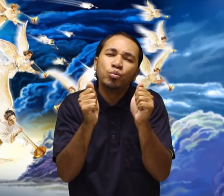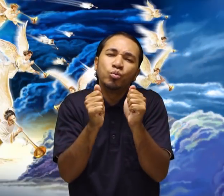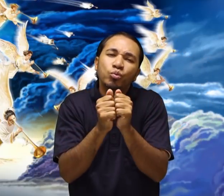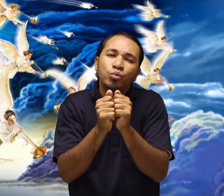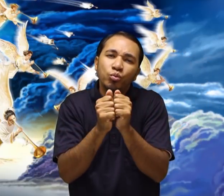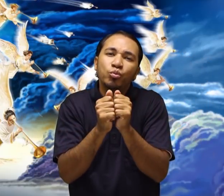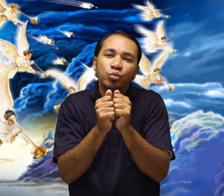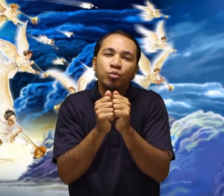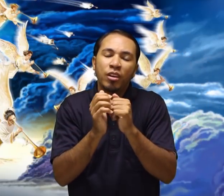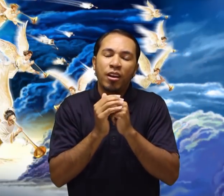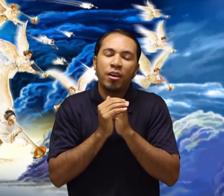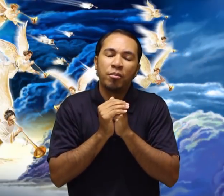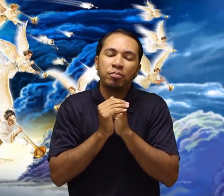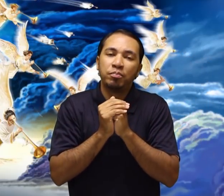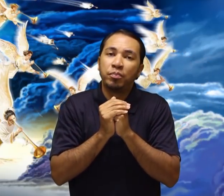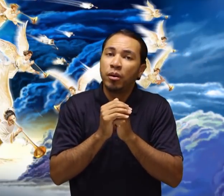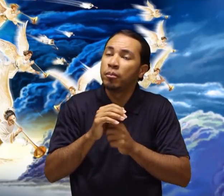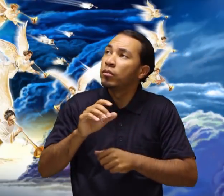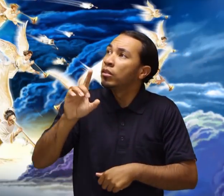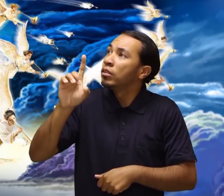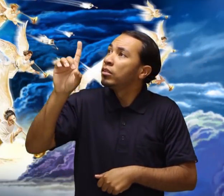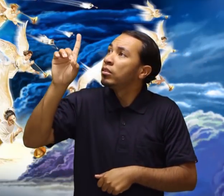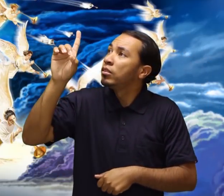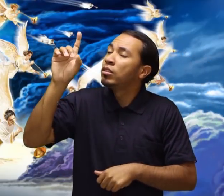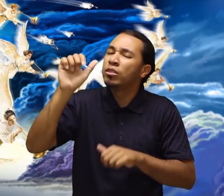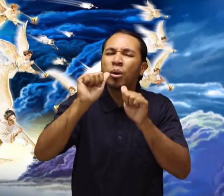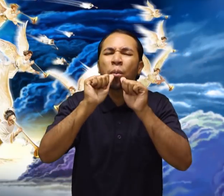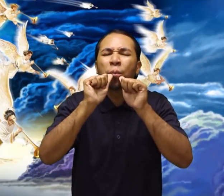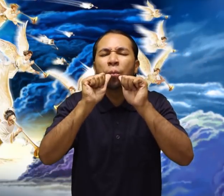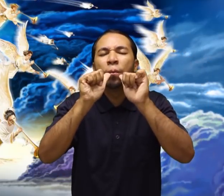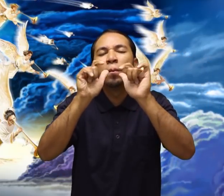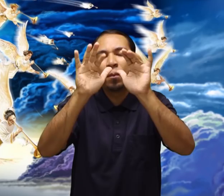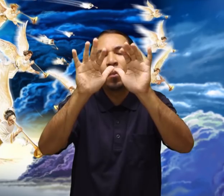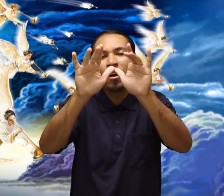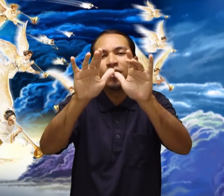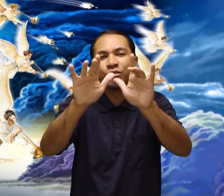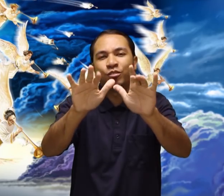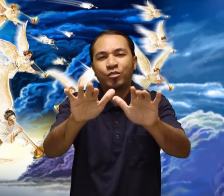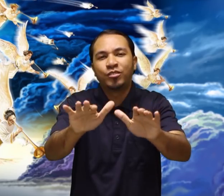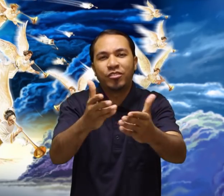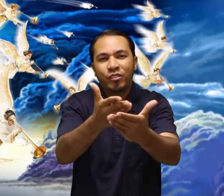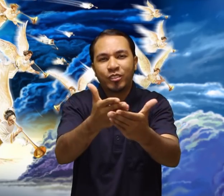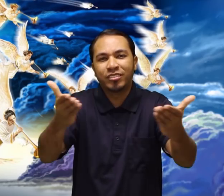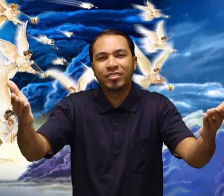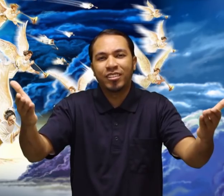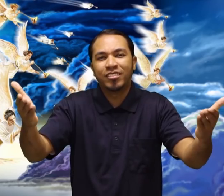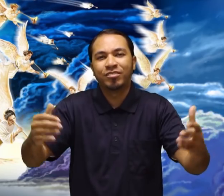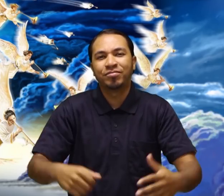Que Deus te abençoe.